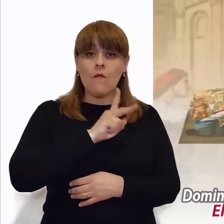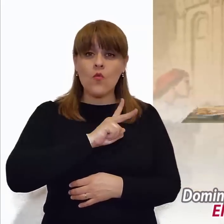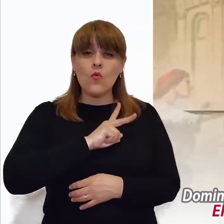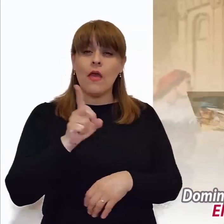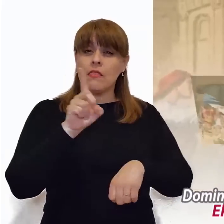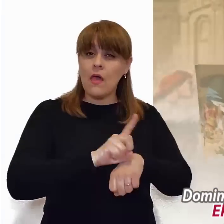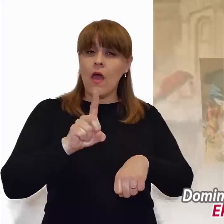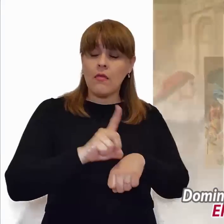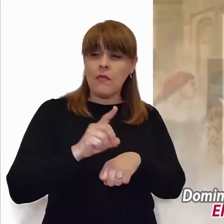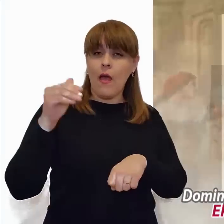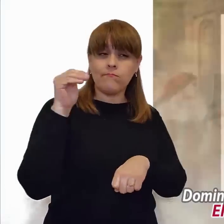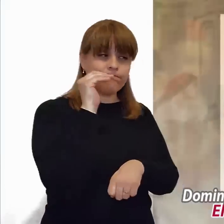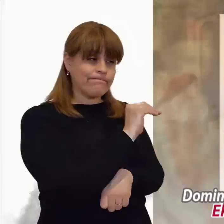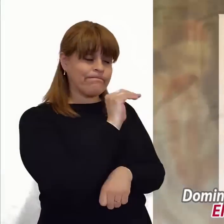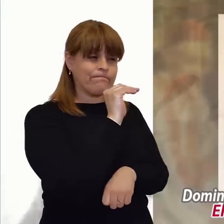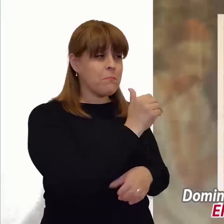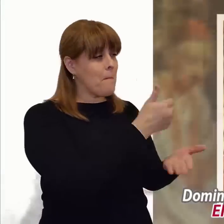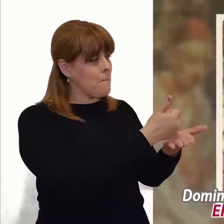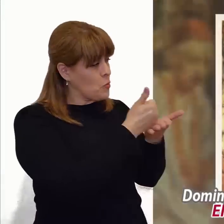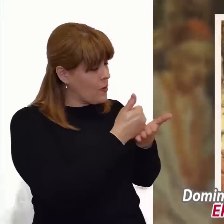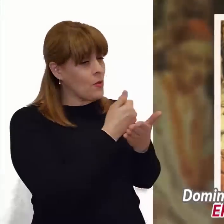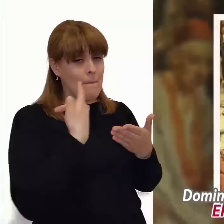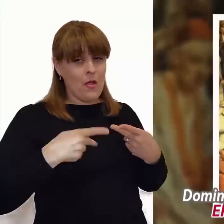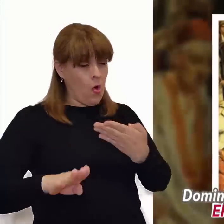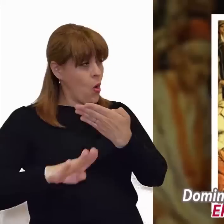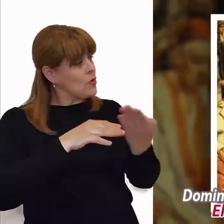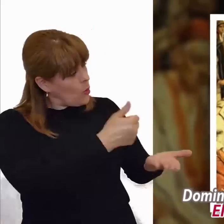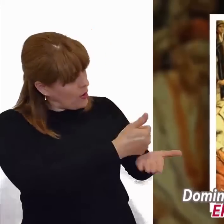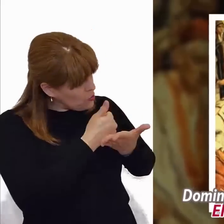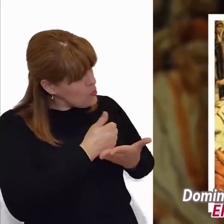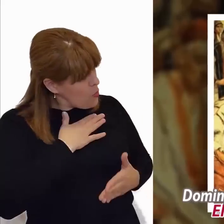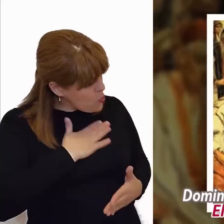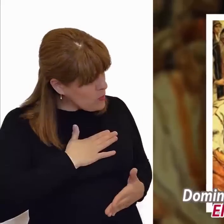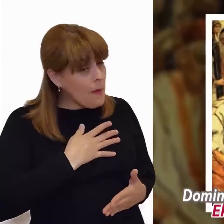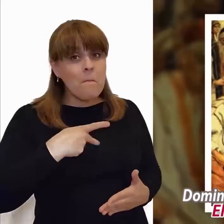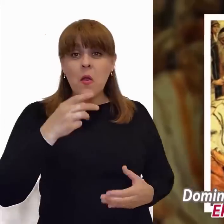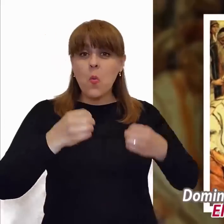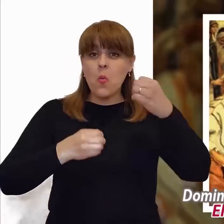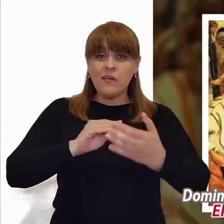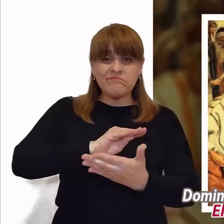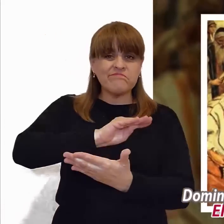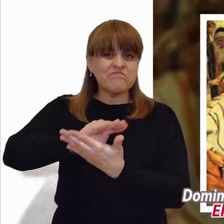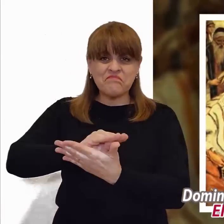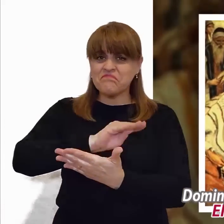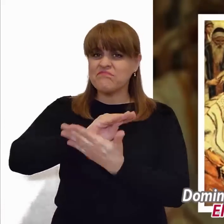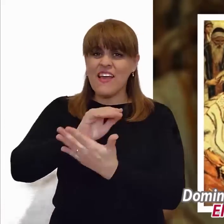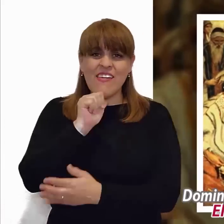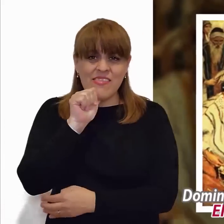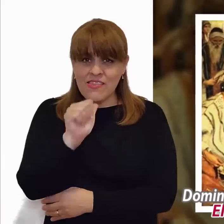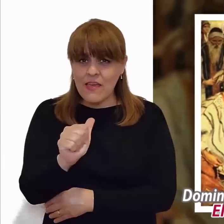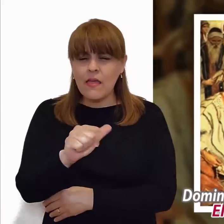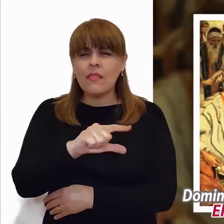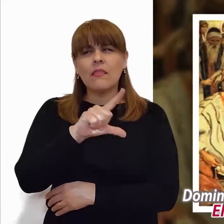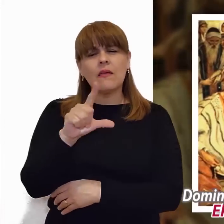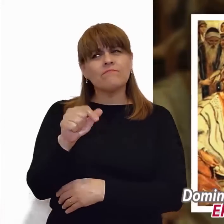decirle: «Hazme justicia contra mi adversario». Por mucho tiempo el juez no le hizo caso, pero después